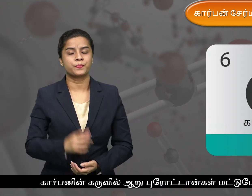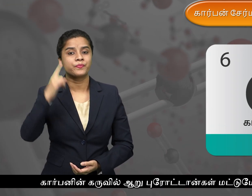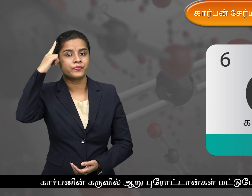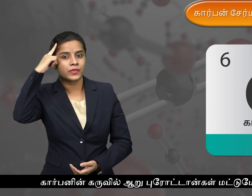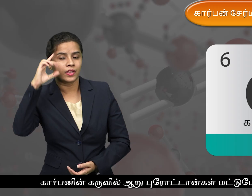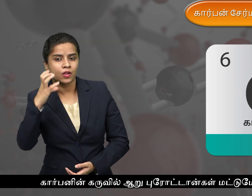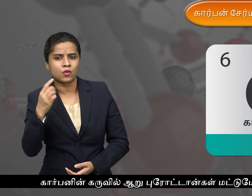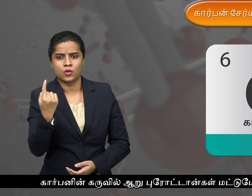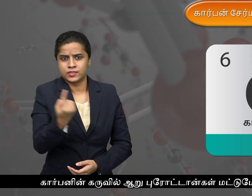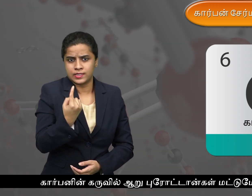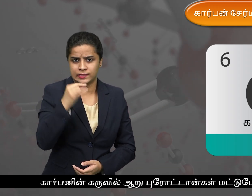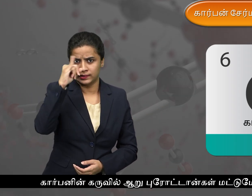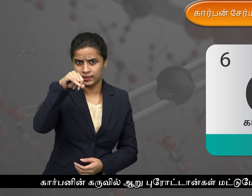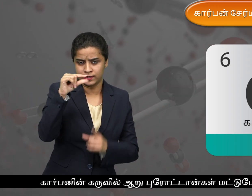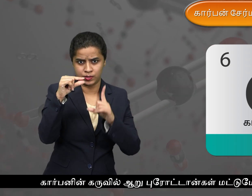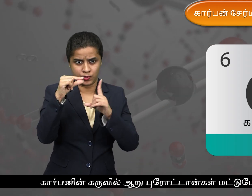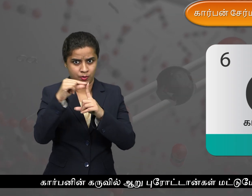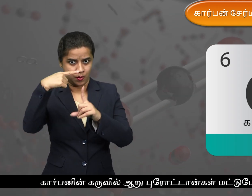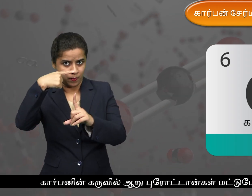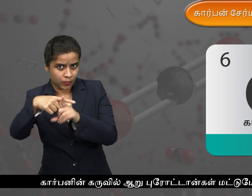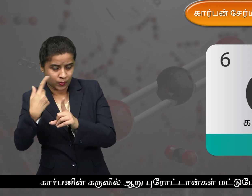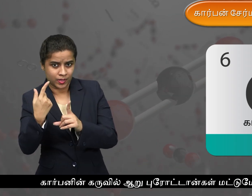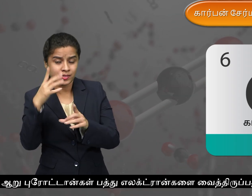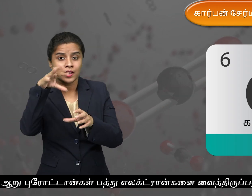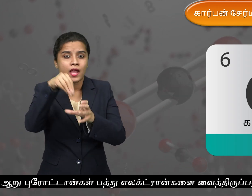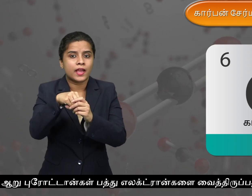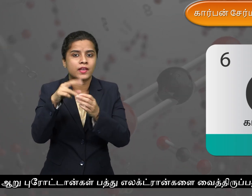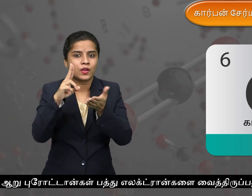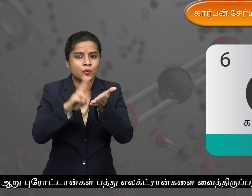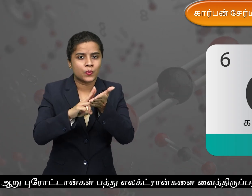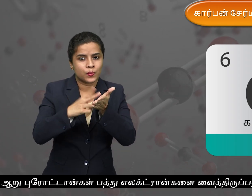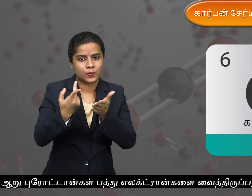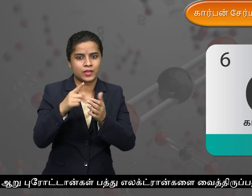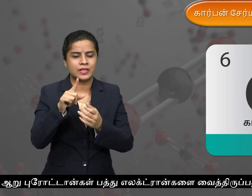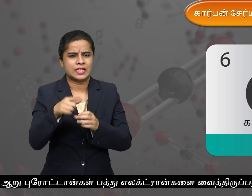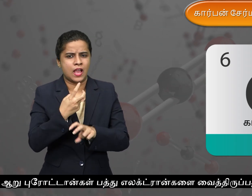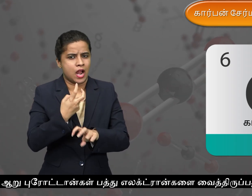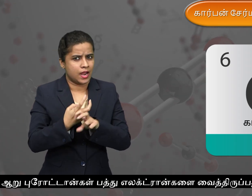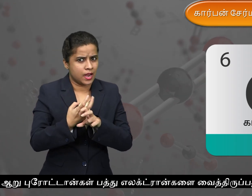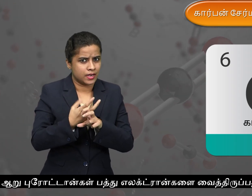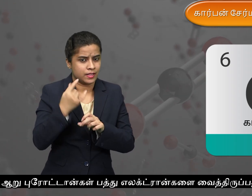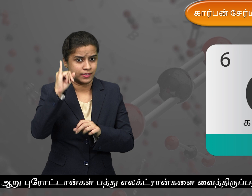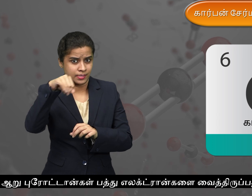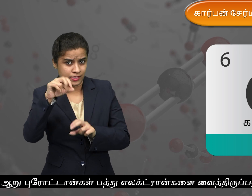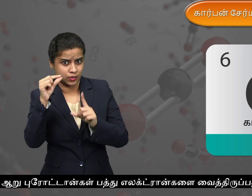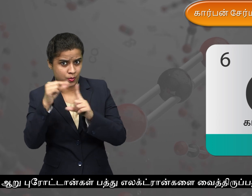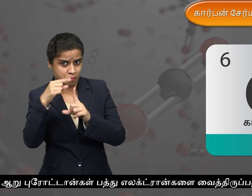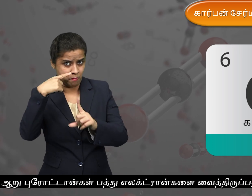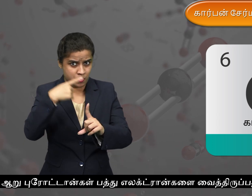கார்பனின் கருவில் 6 புரோட்டான்கள் மட்டுமே இருப்பதால் 6 புரோட்டான்கள் 10 எலக்ட்ரான்களை வைத்திருப்பது கடினமாக